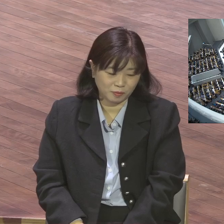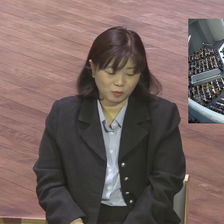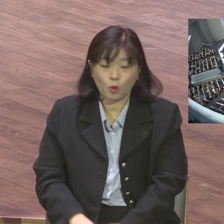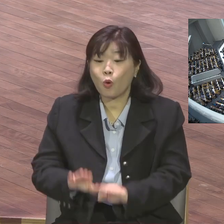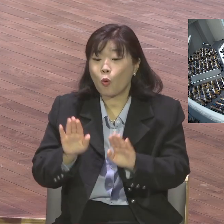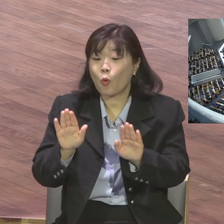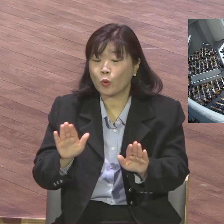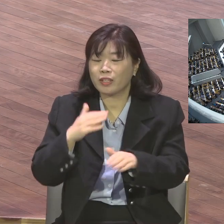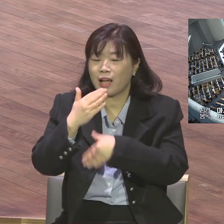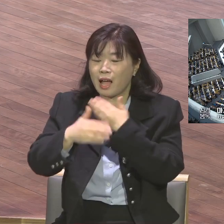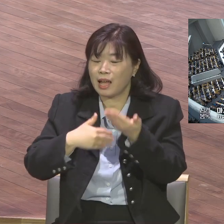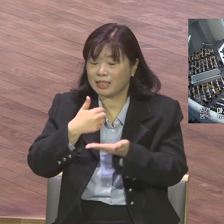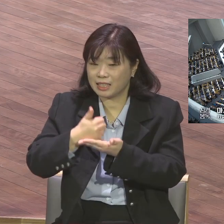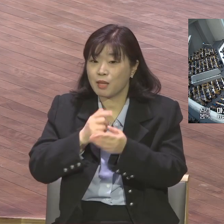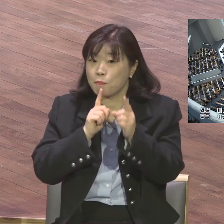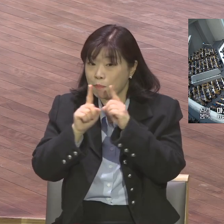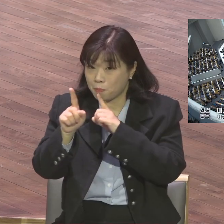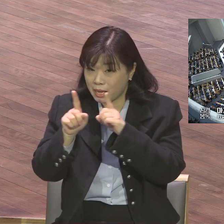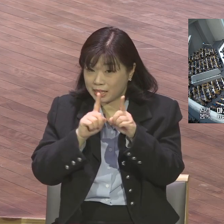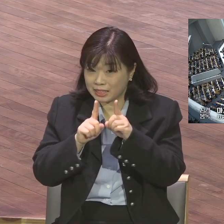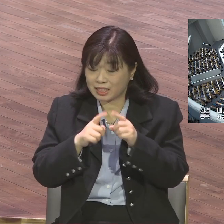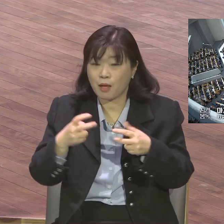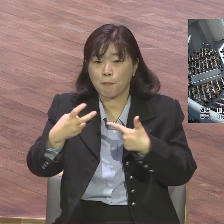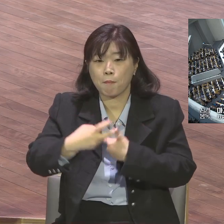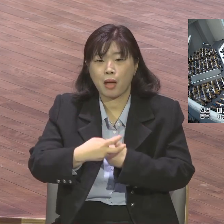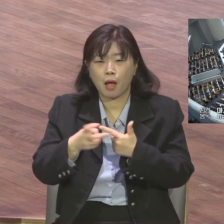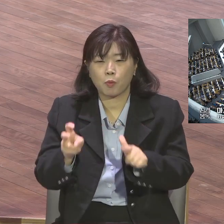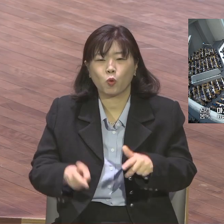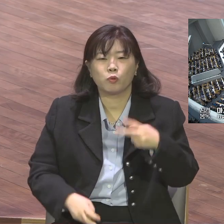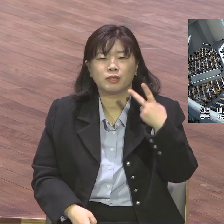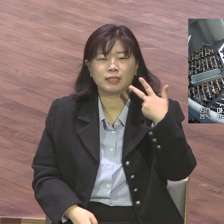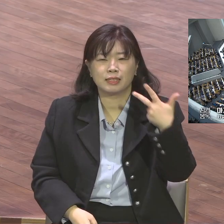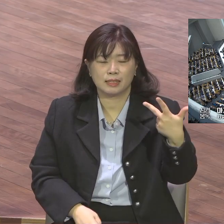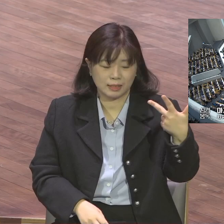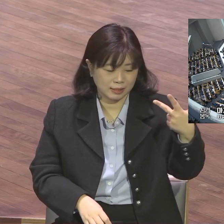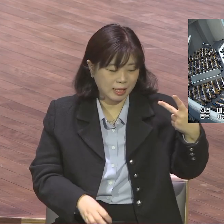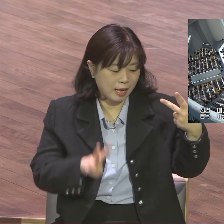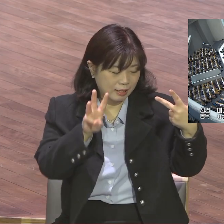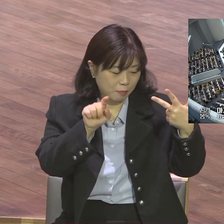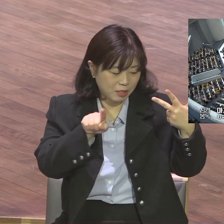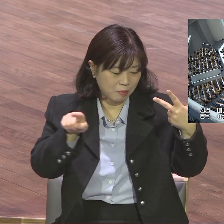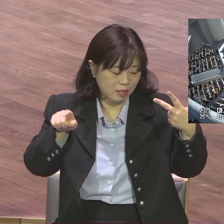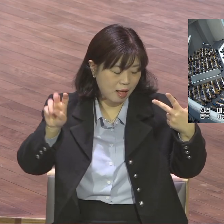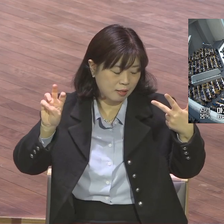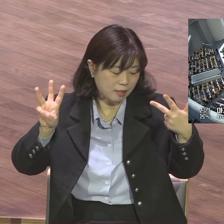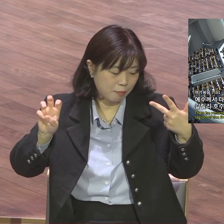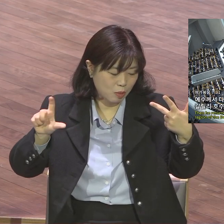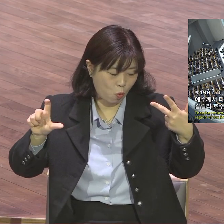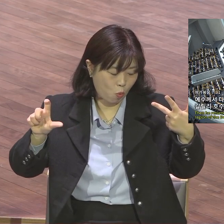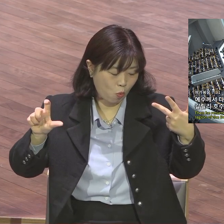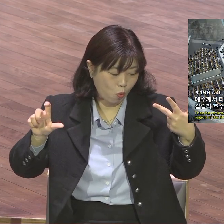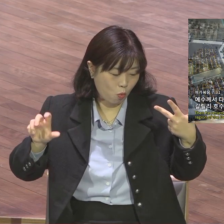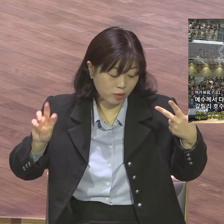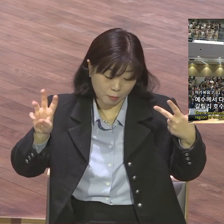오늘 은혜 받고 성취될 하나님의 말씀은 마가복음 7장 31절에서 35절까지의